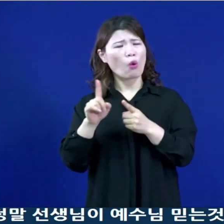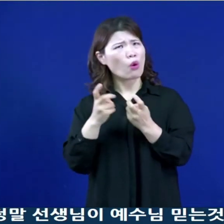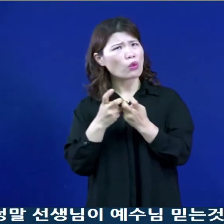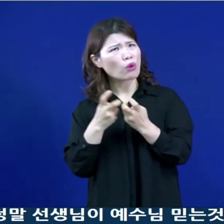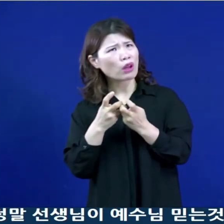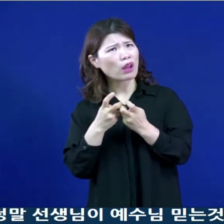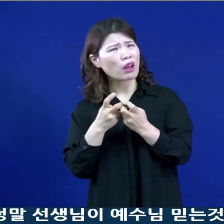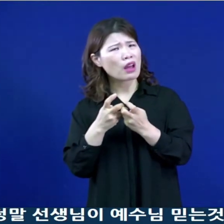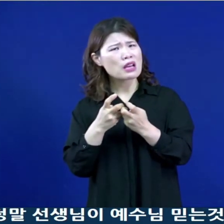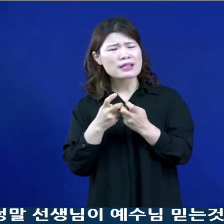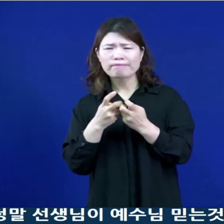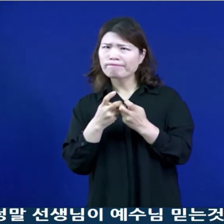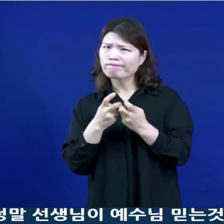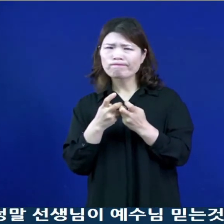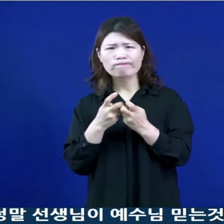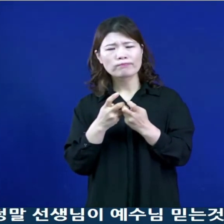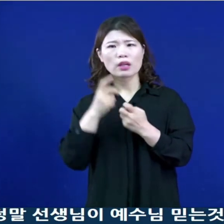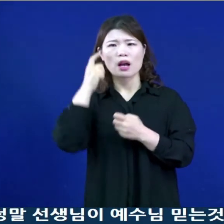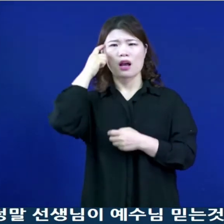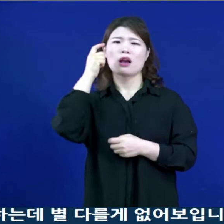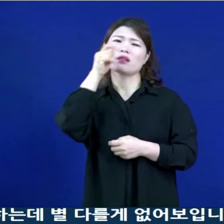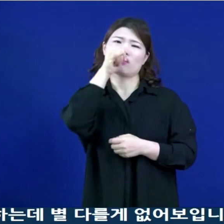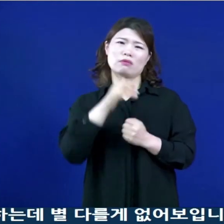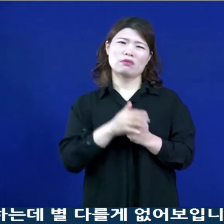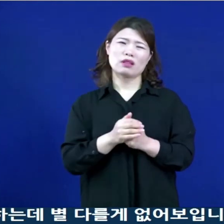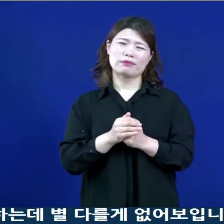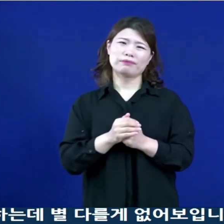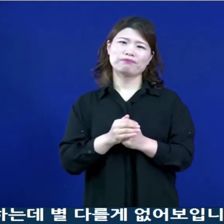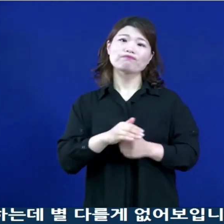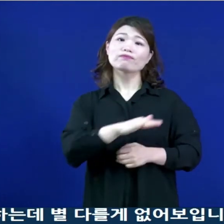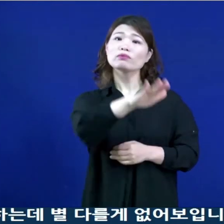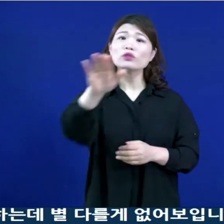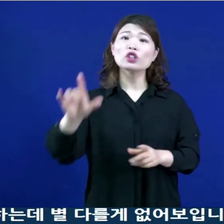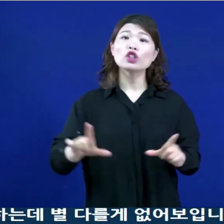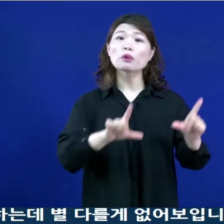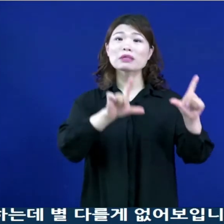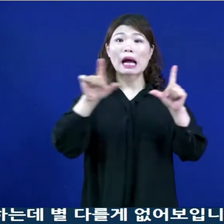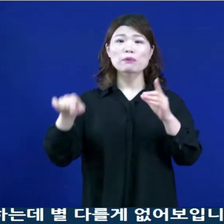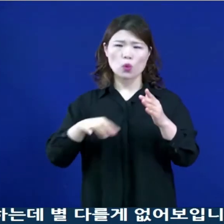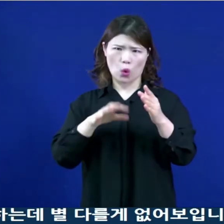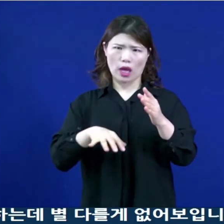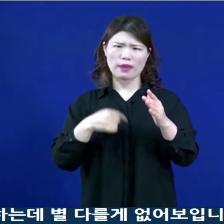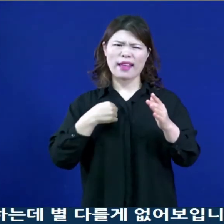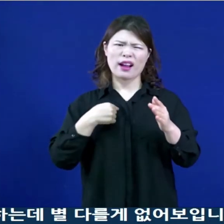겁니다. 어쩌면 우리의 삶 가운데 믿긴 하지만